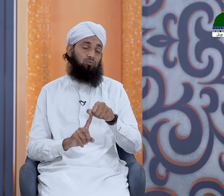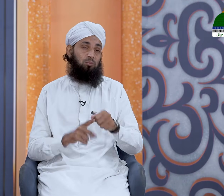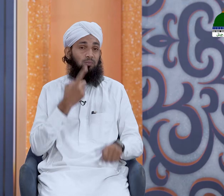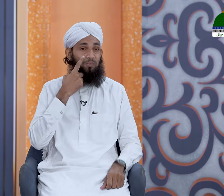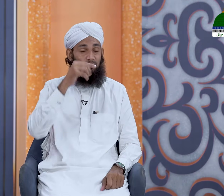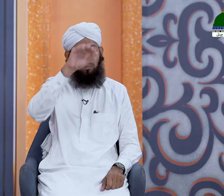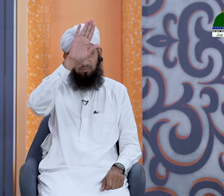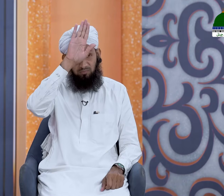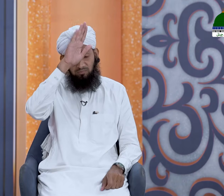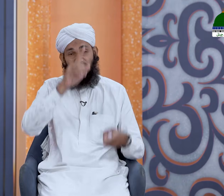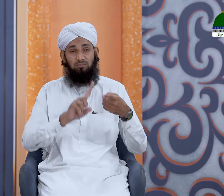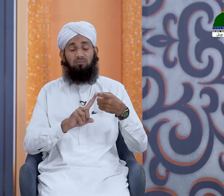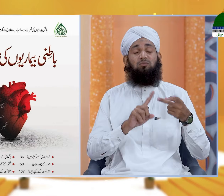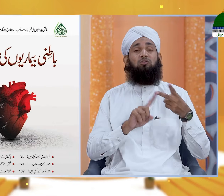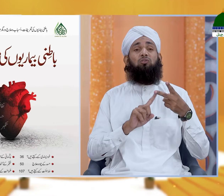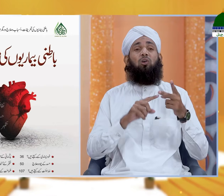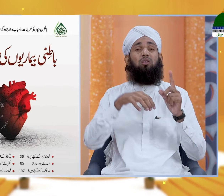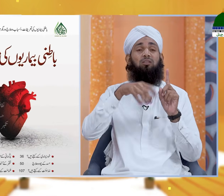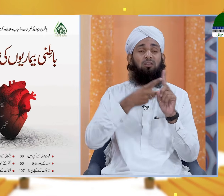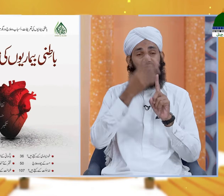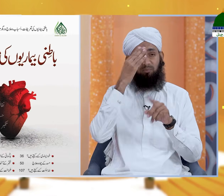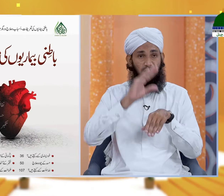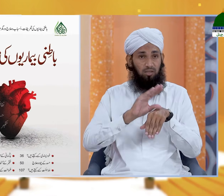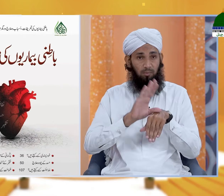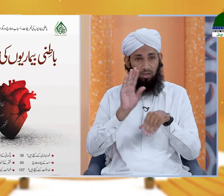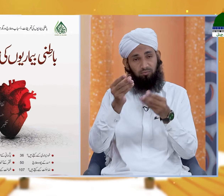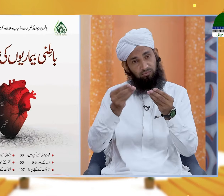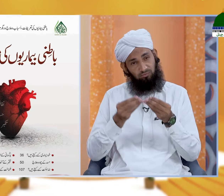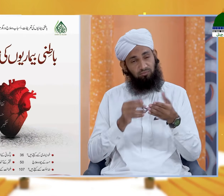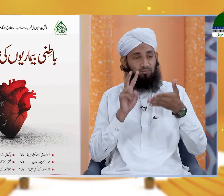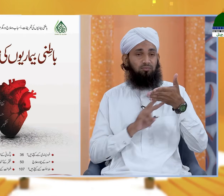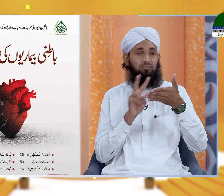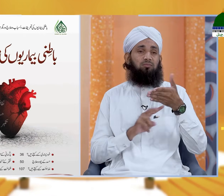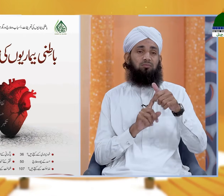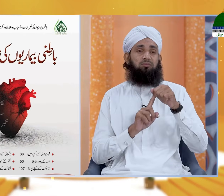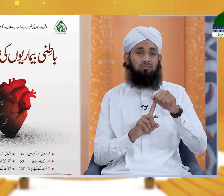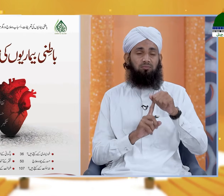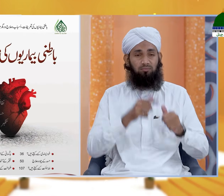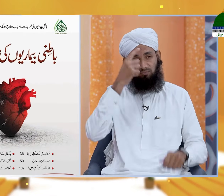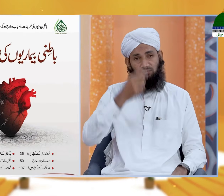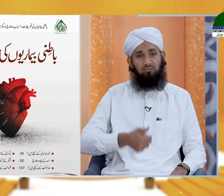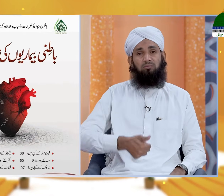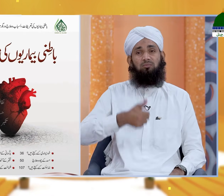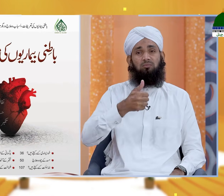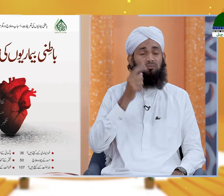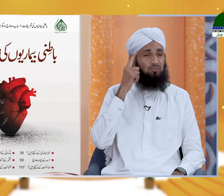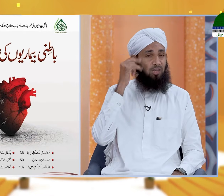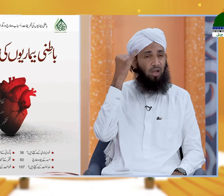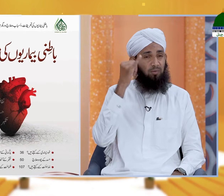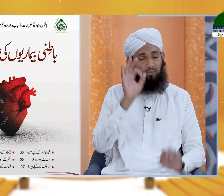معلومات، مکتبۃ المدینہ کی کتاب ہے، ہم اس کو حاصل کریں اور اس سے پڑھیں تو یقیناً اس کا علاج بھی ہمیں معلوم پڑے گا. اللہ پاک سے دعا ہے کہ ہمیں